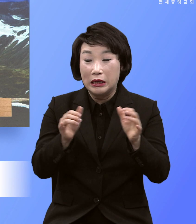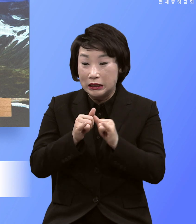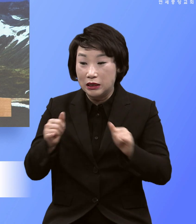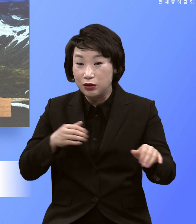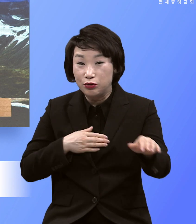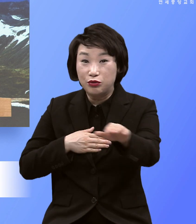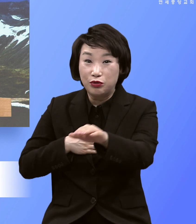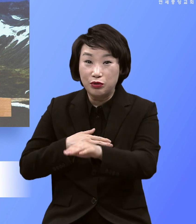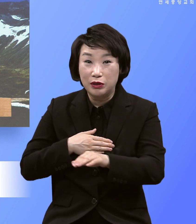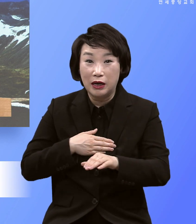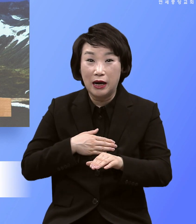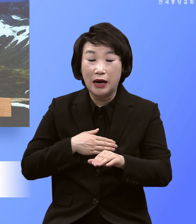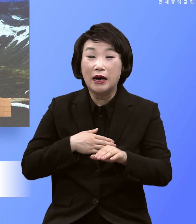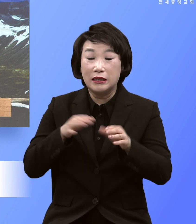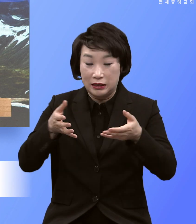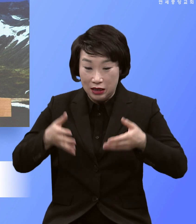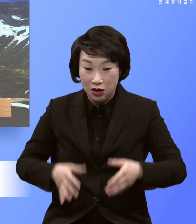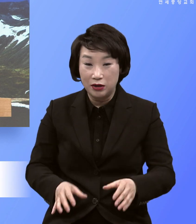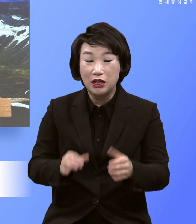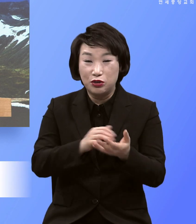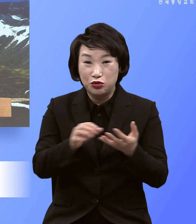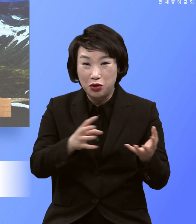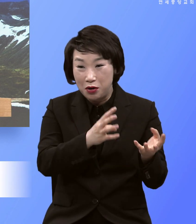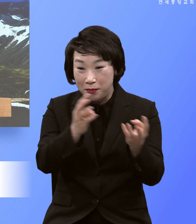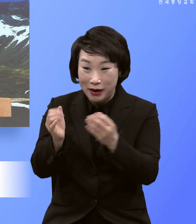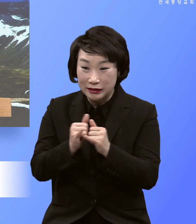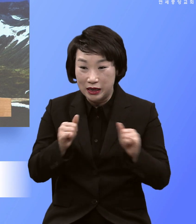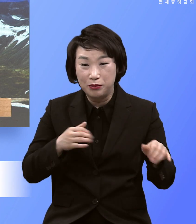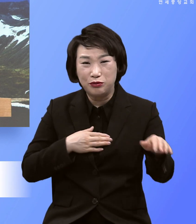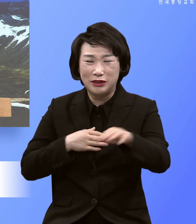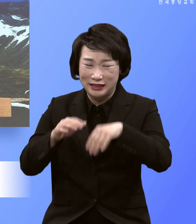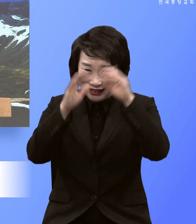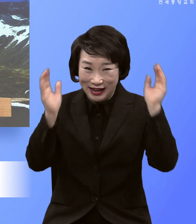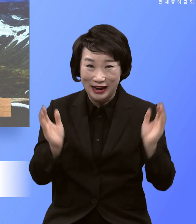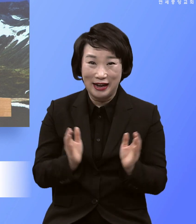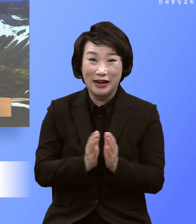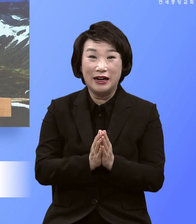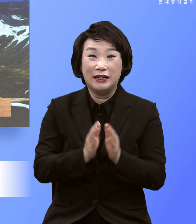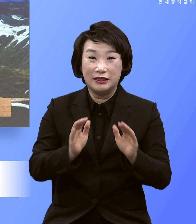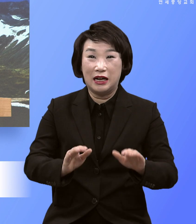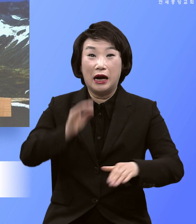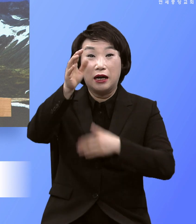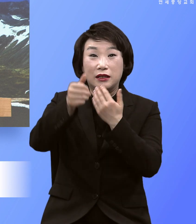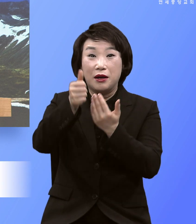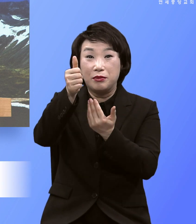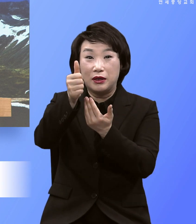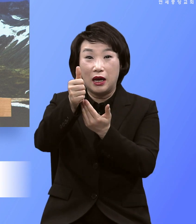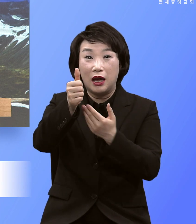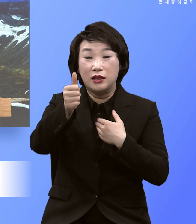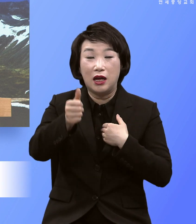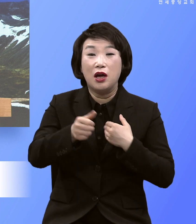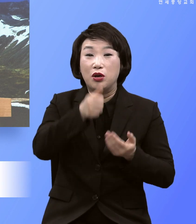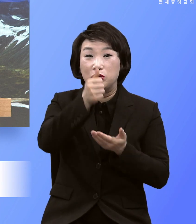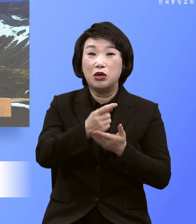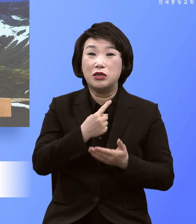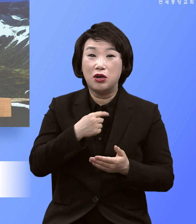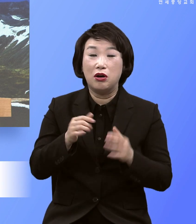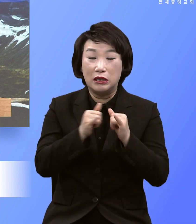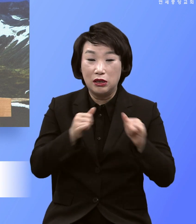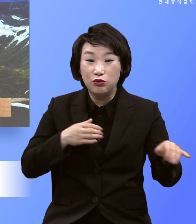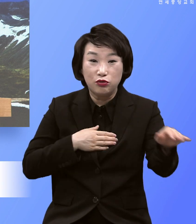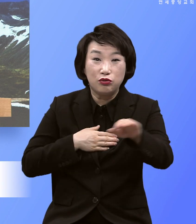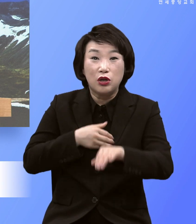인류가 이 땅에 태어나는 수많은 사람까지 하나님 앞에 범죄한